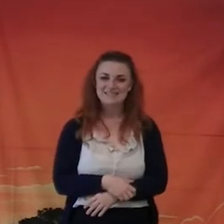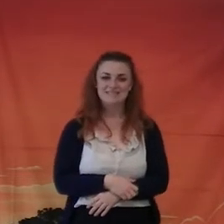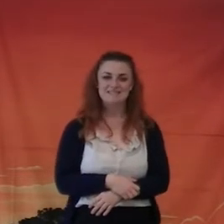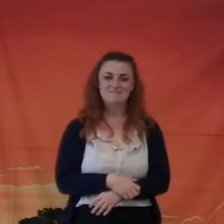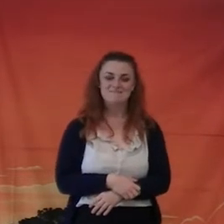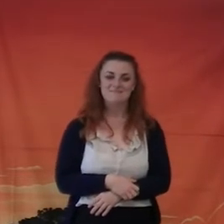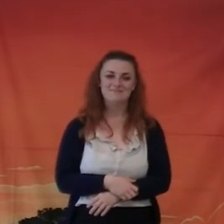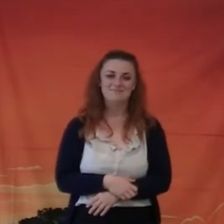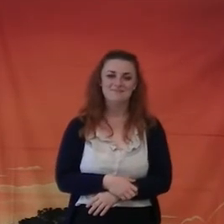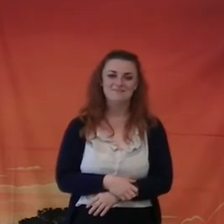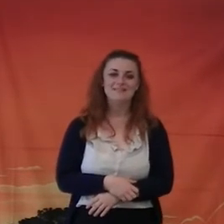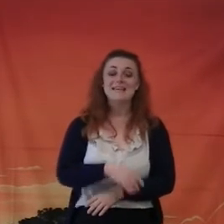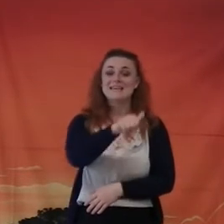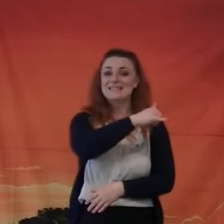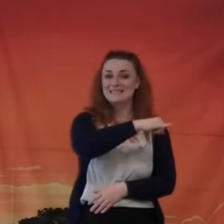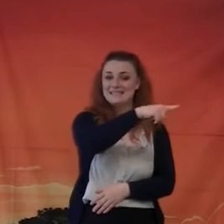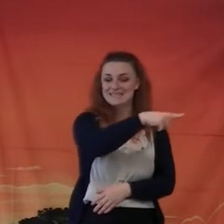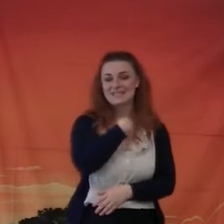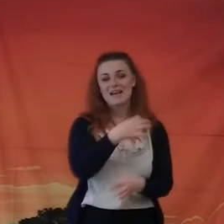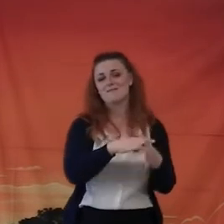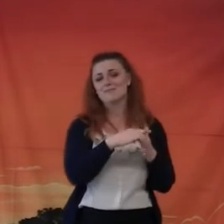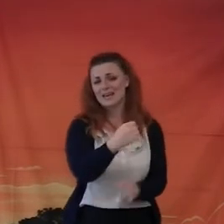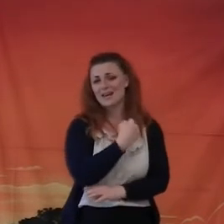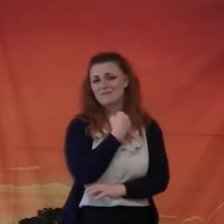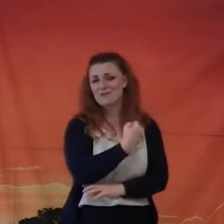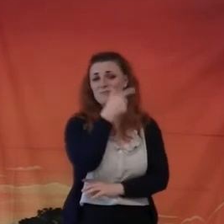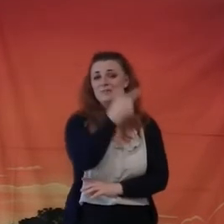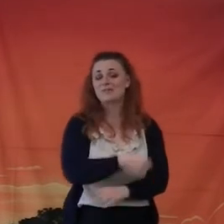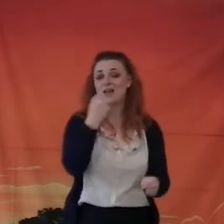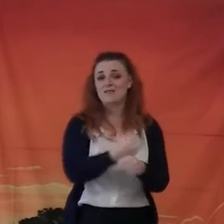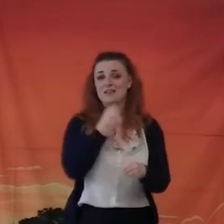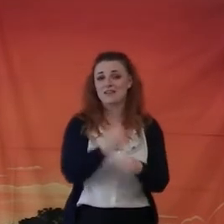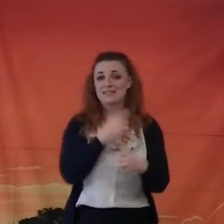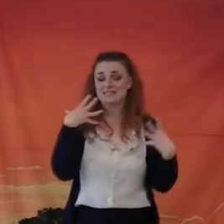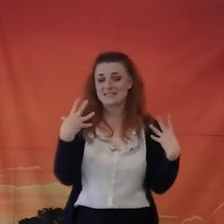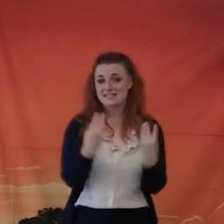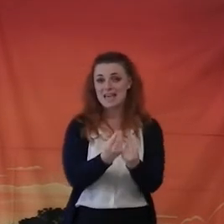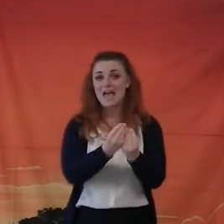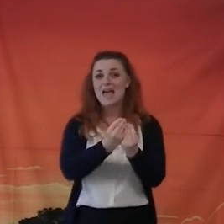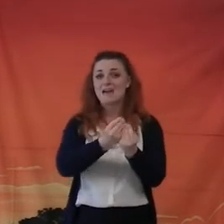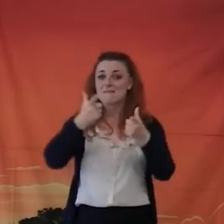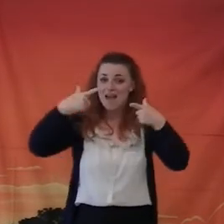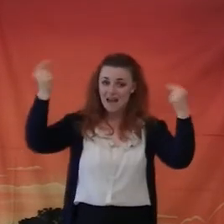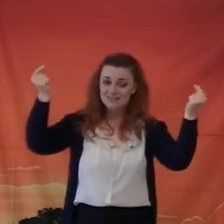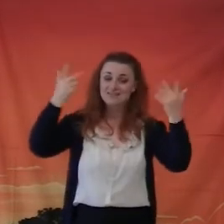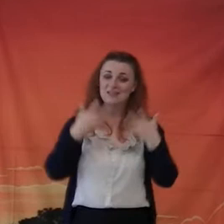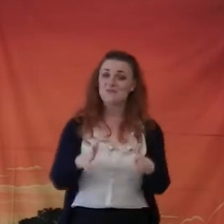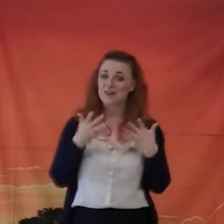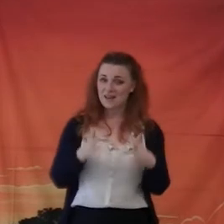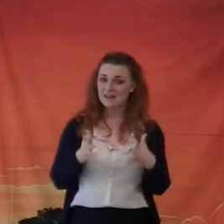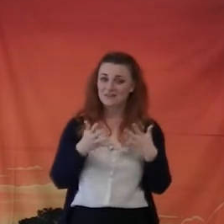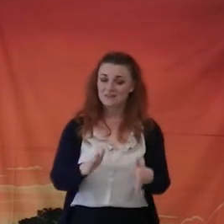che abbiamo collaborato insieme nell'asilo più volte, e quindi anche quello è